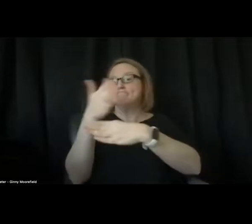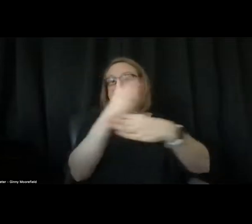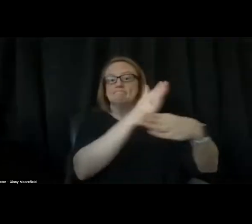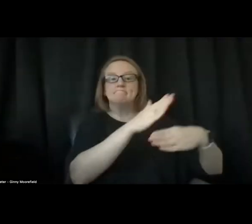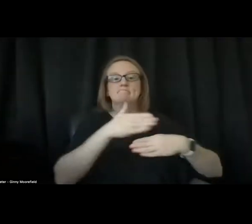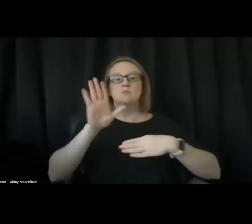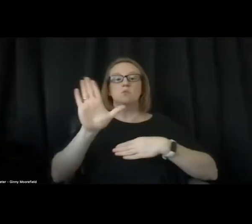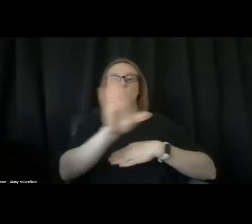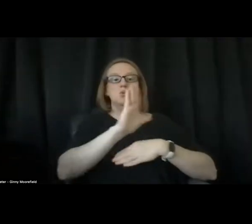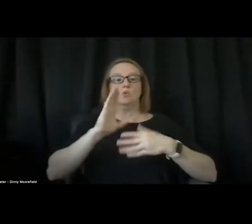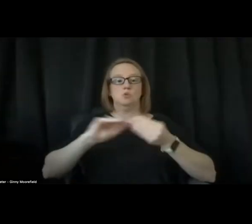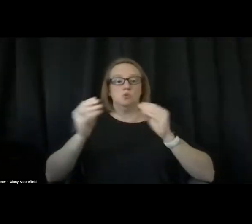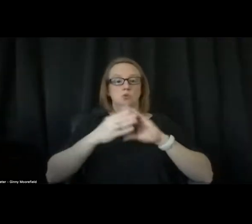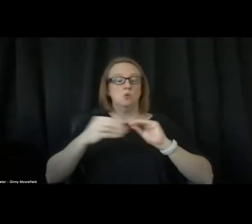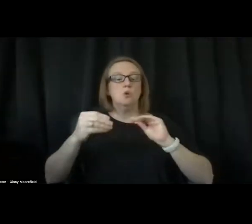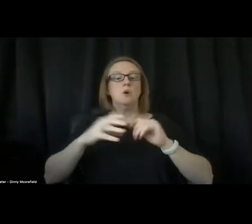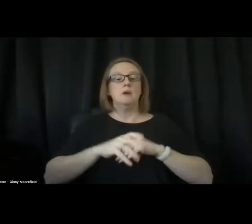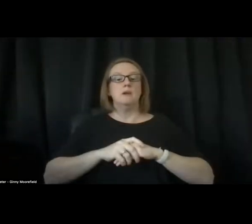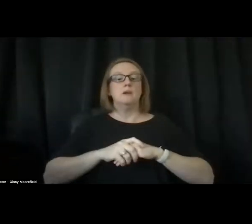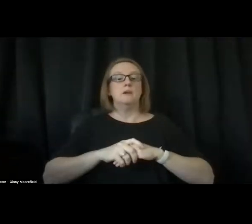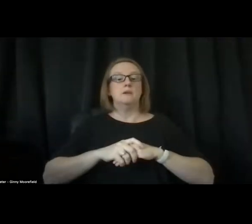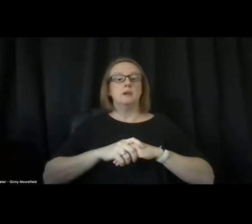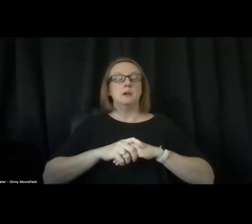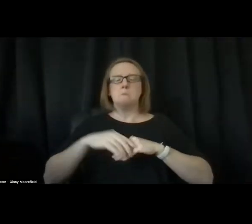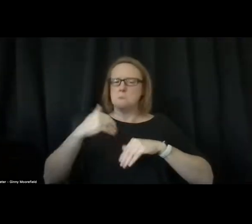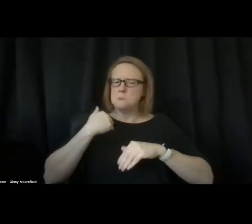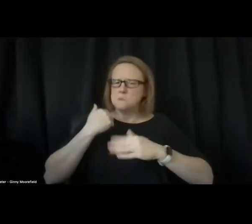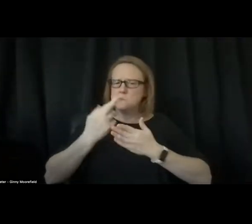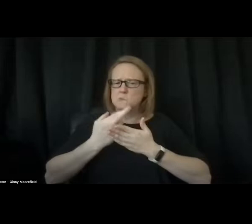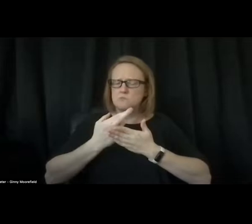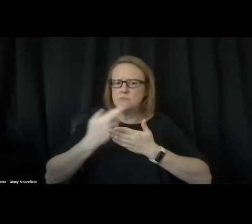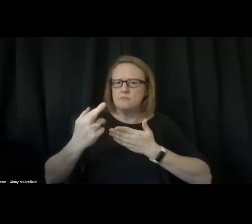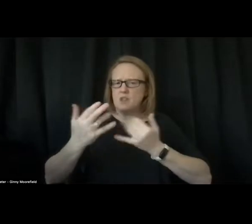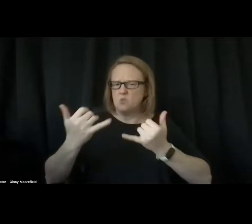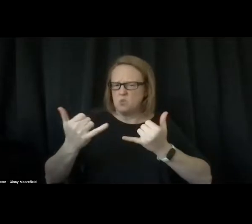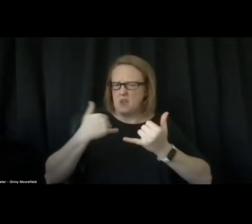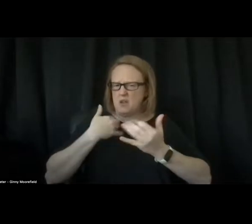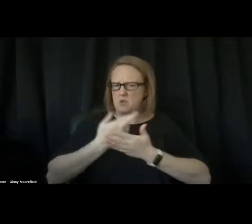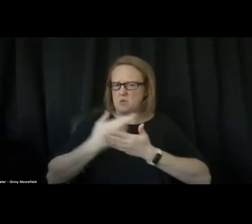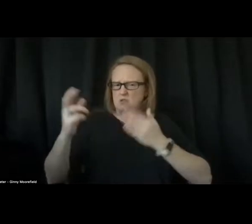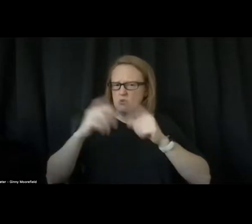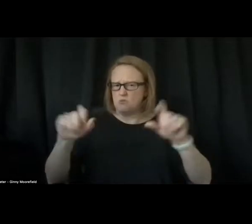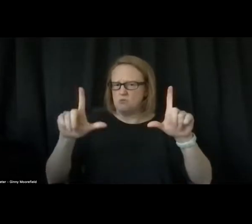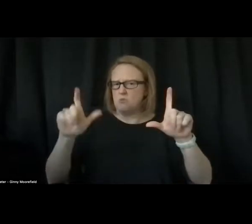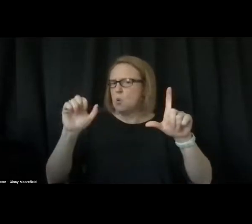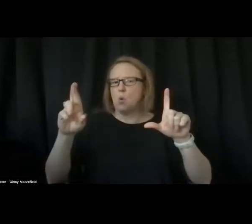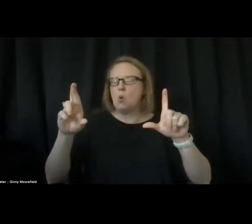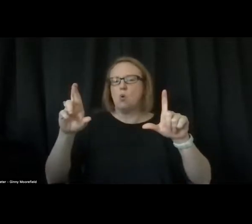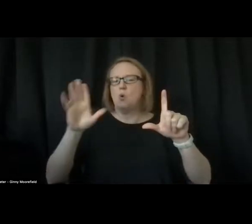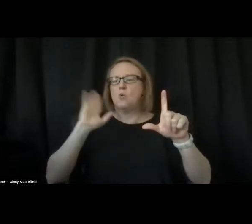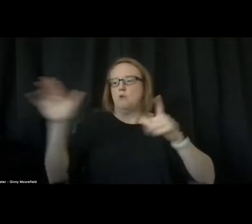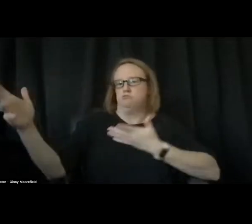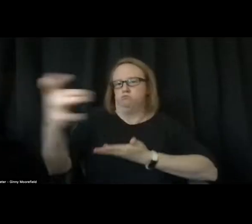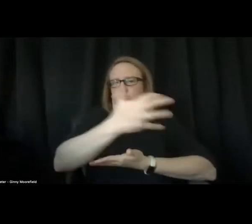han compartido Pues por compartir información no sé si tenemos alguna diapositiva con recursos